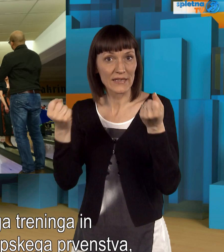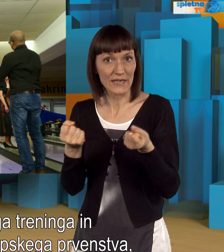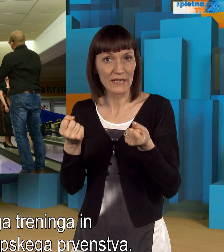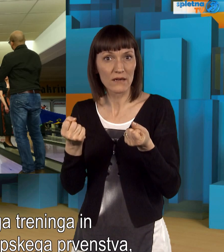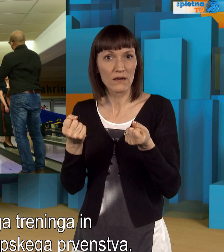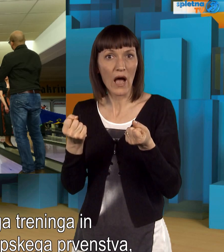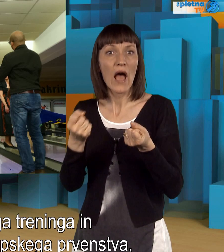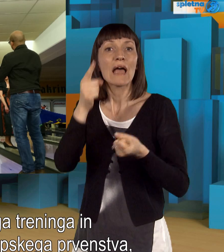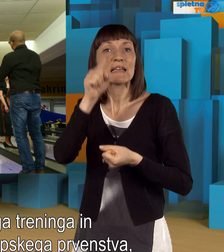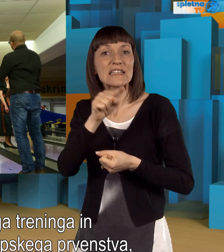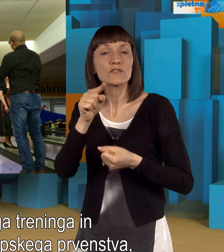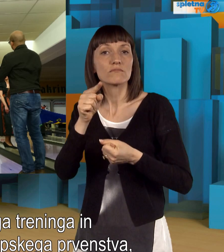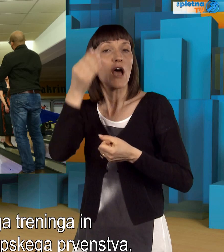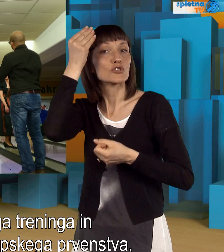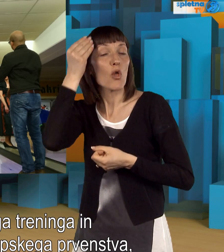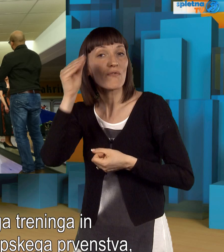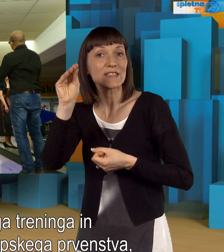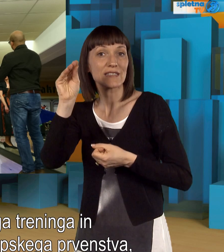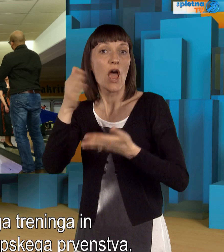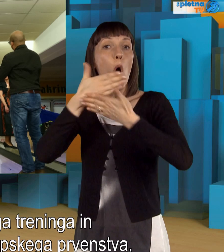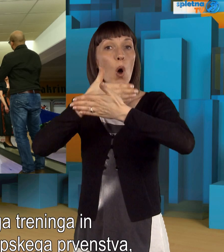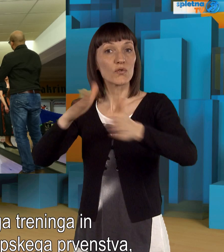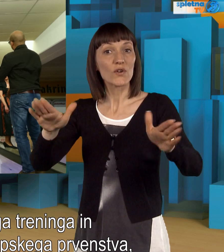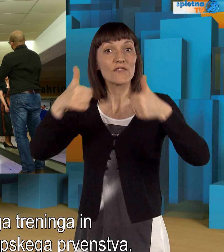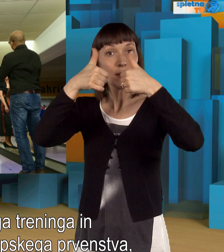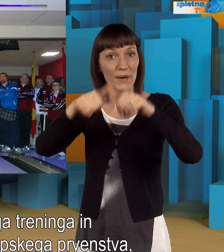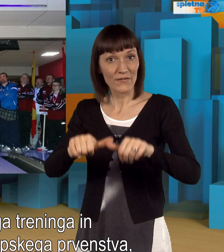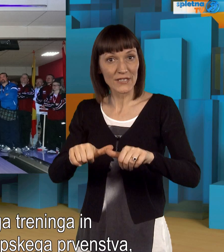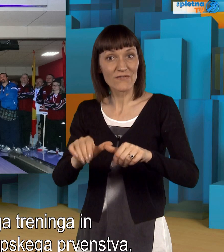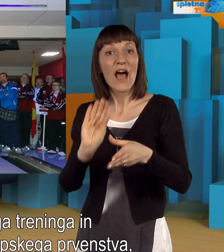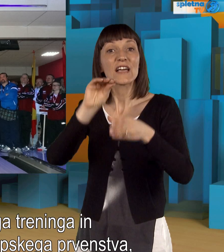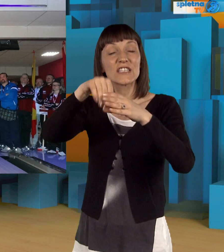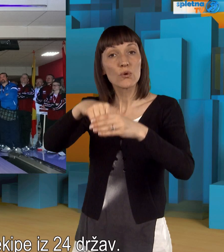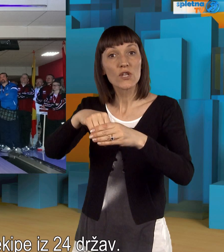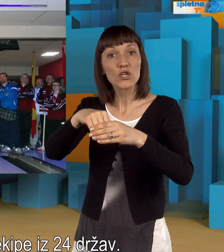evropskega prvenstva, ki se ga udeležujejo ekipe iz 24 držav.